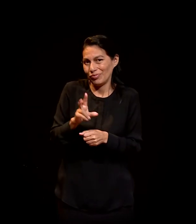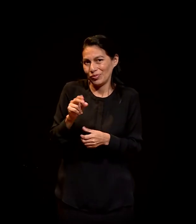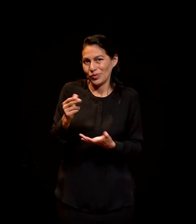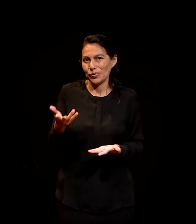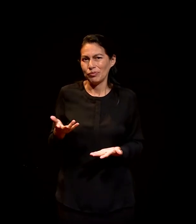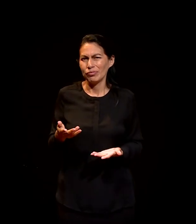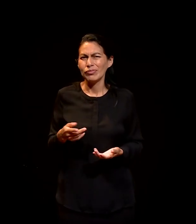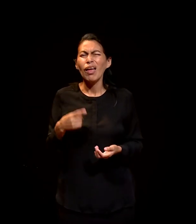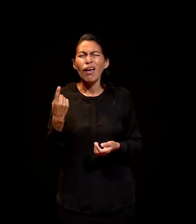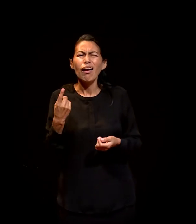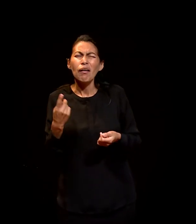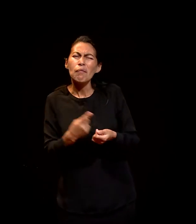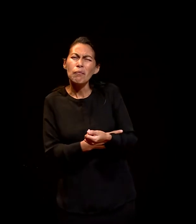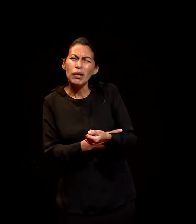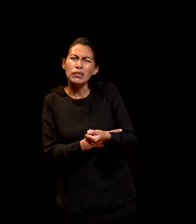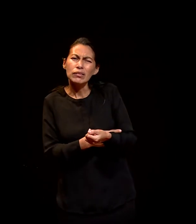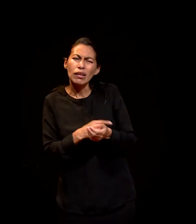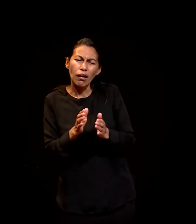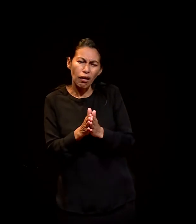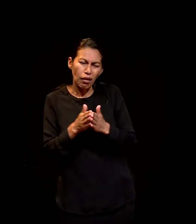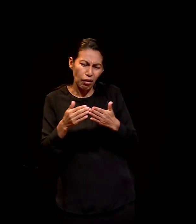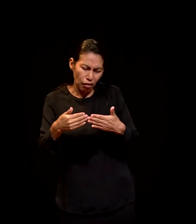sí no